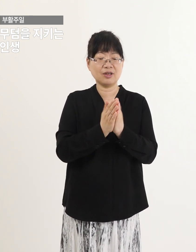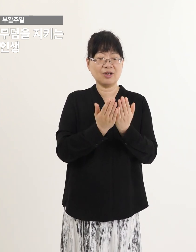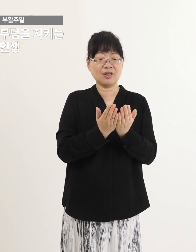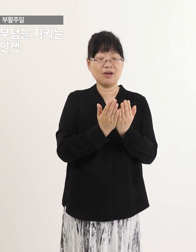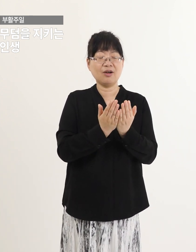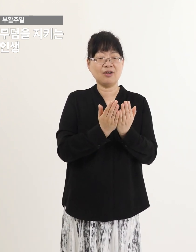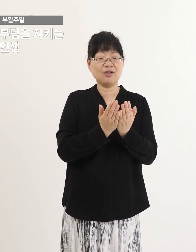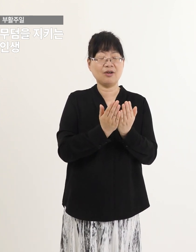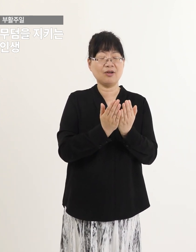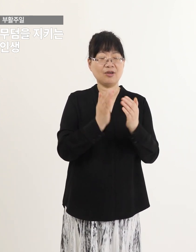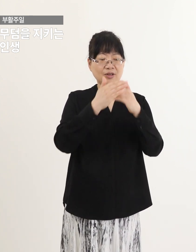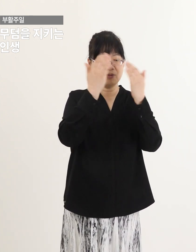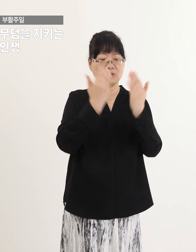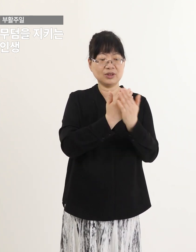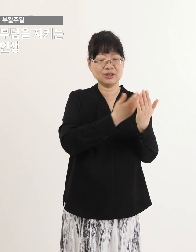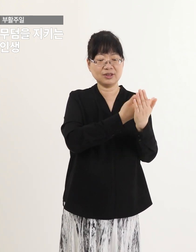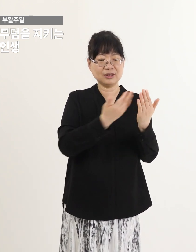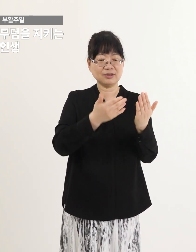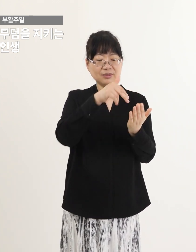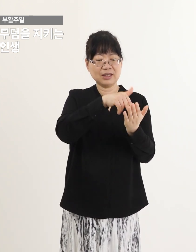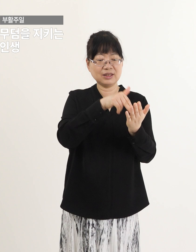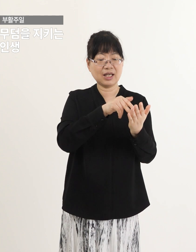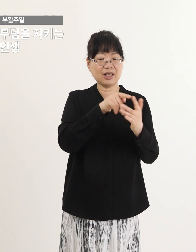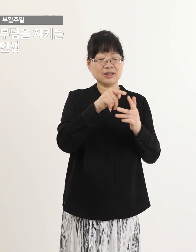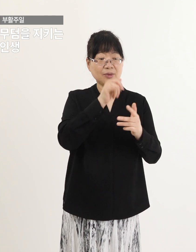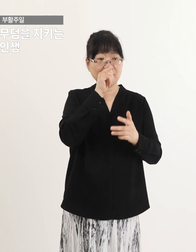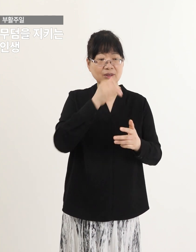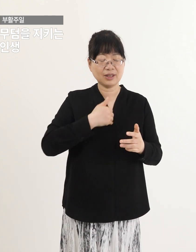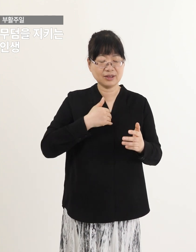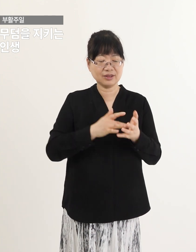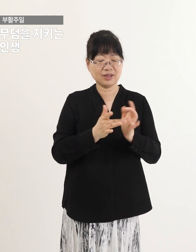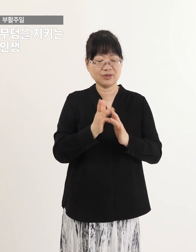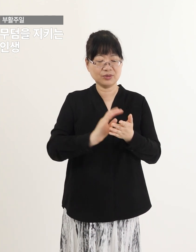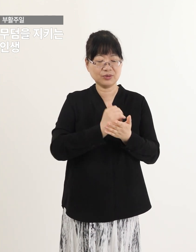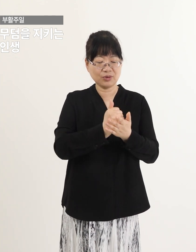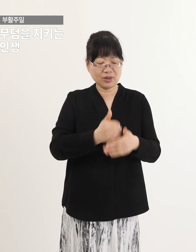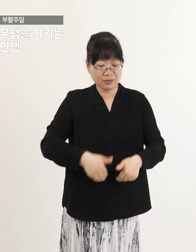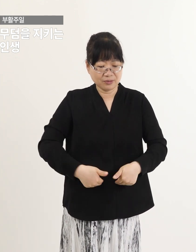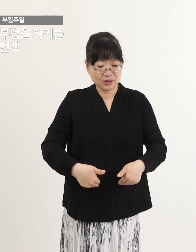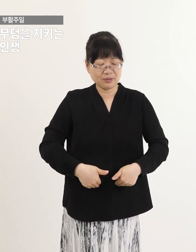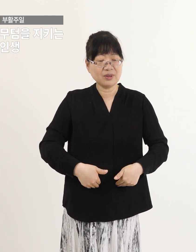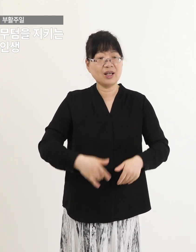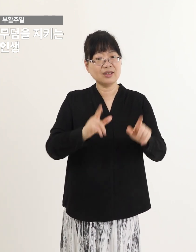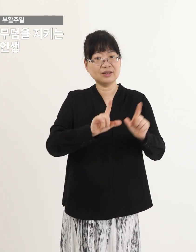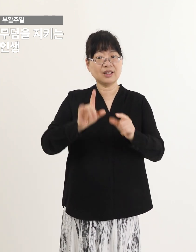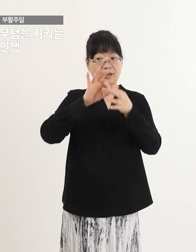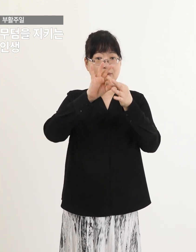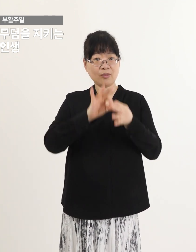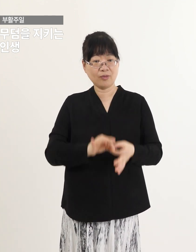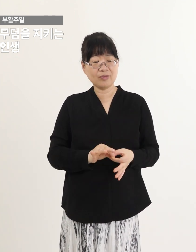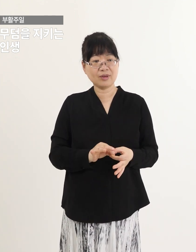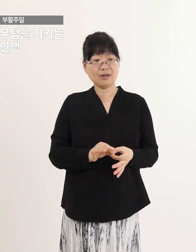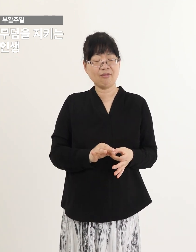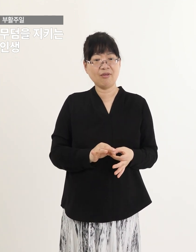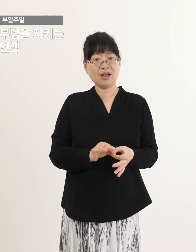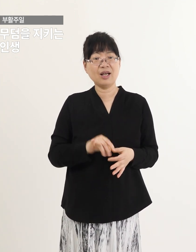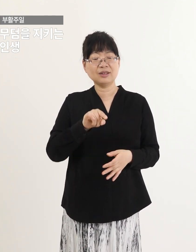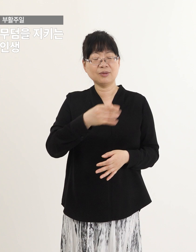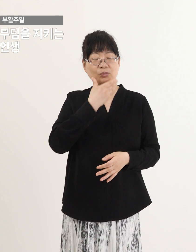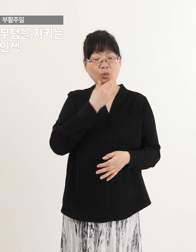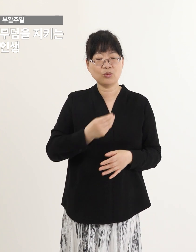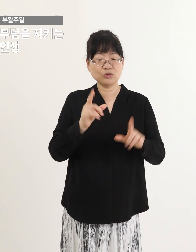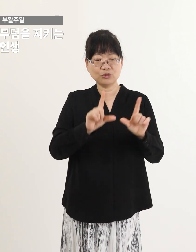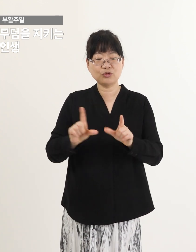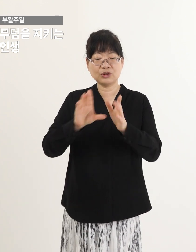전체의 맥락에서 해석을 하면 나는 예수 그리스도가 필요합니다. 살면서 이 복을